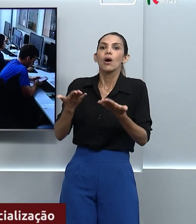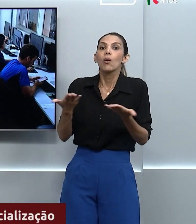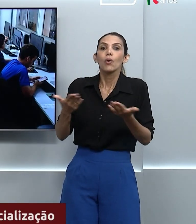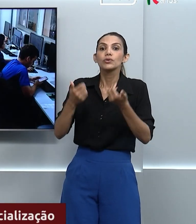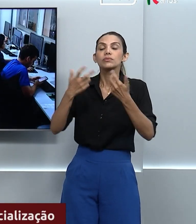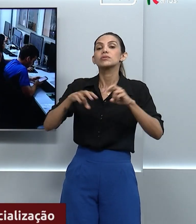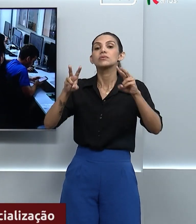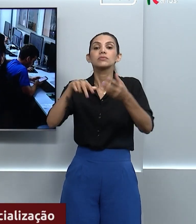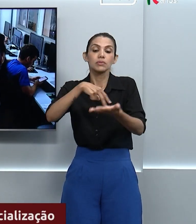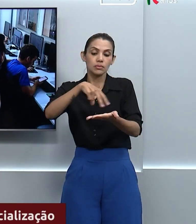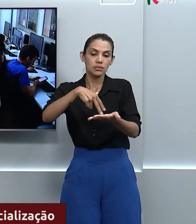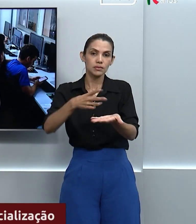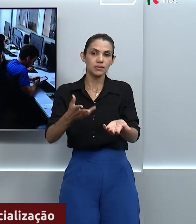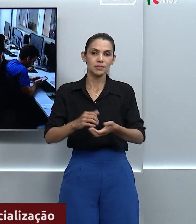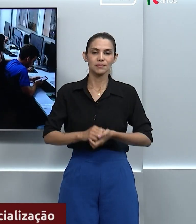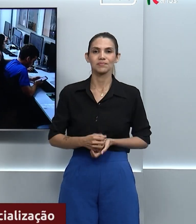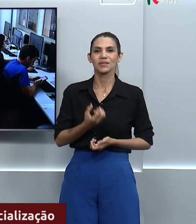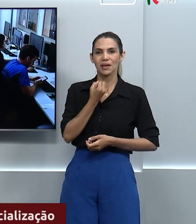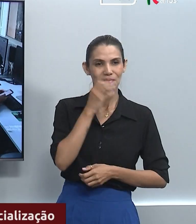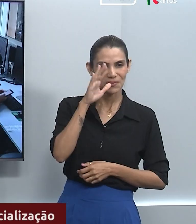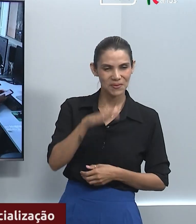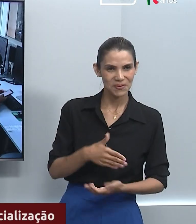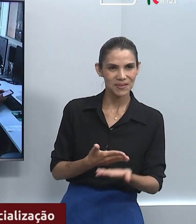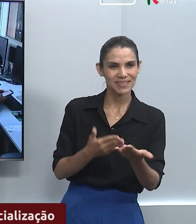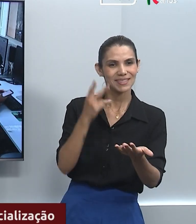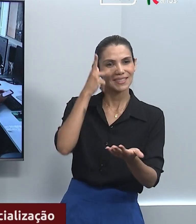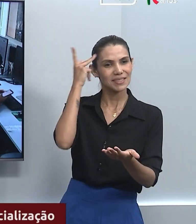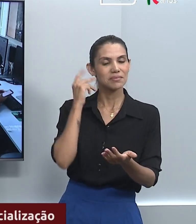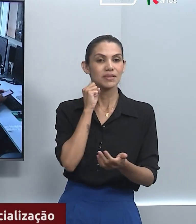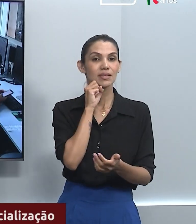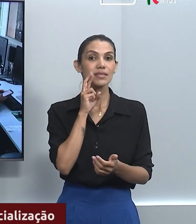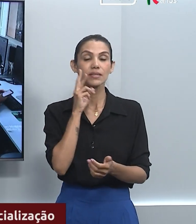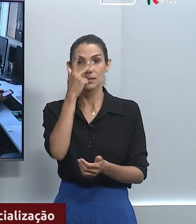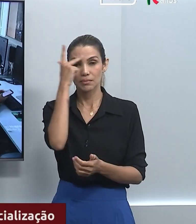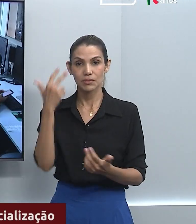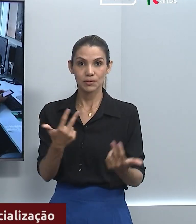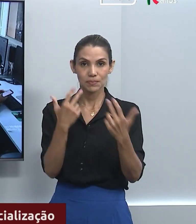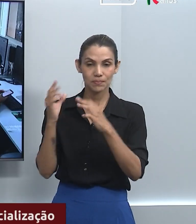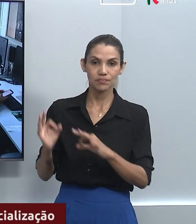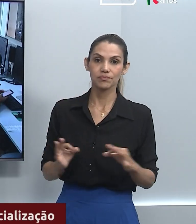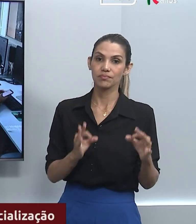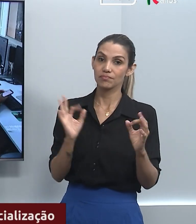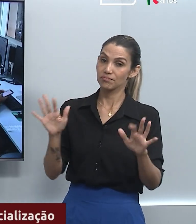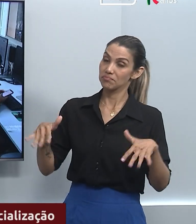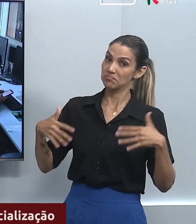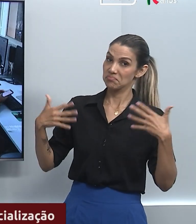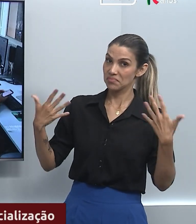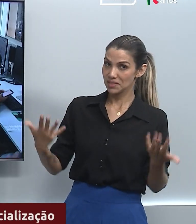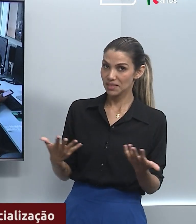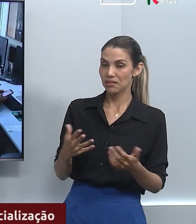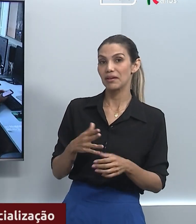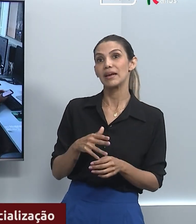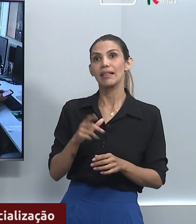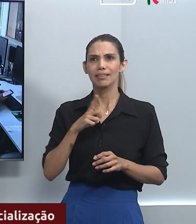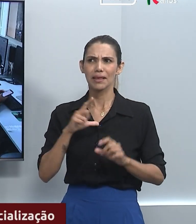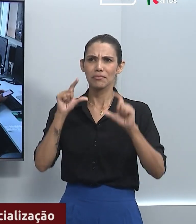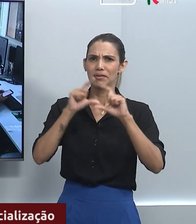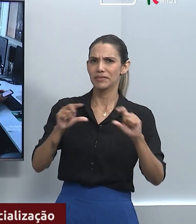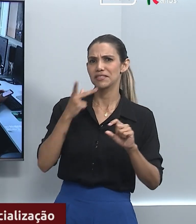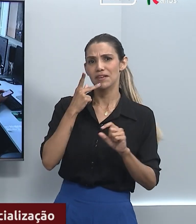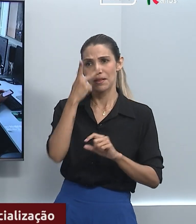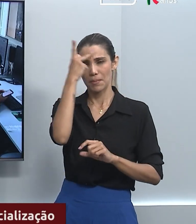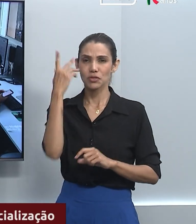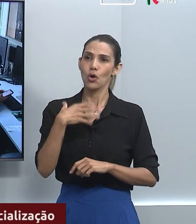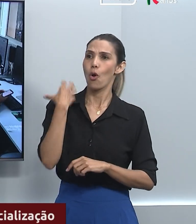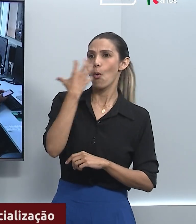hoje. Boa tarde, Camila, Sara e todos aqueles que nos acompanham. Dizem que aquele que canta seus males espanta, mas posso falar